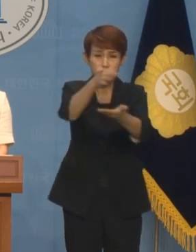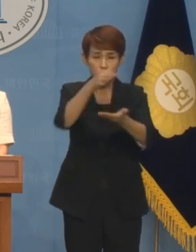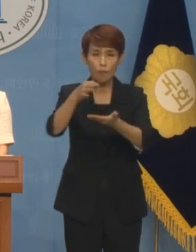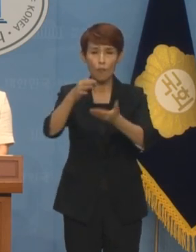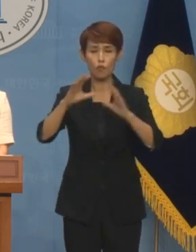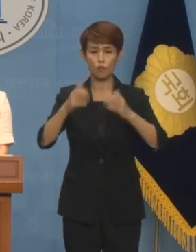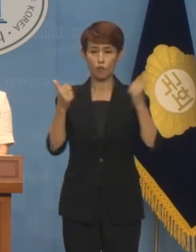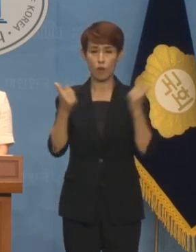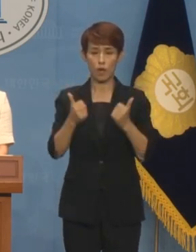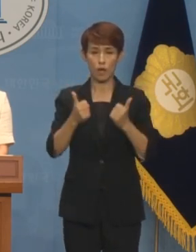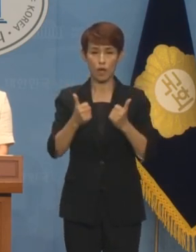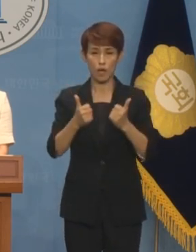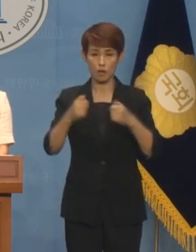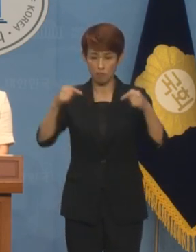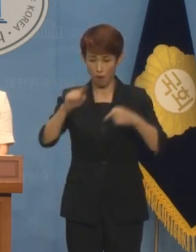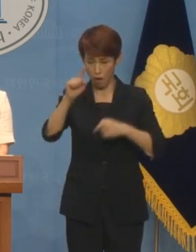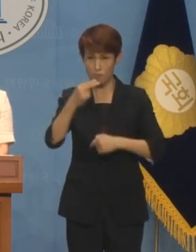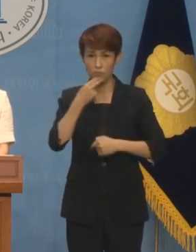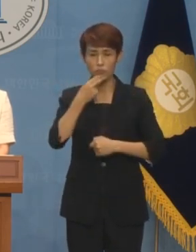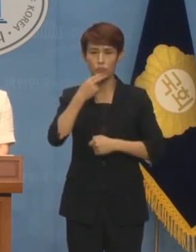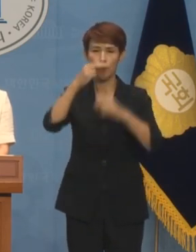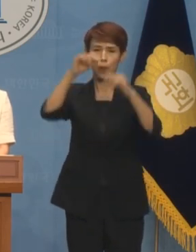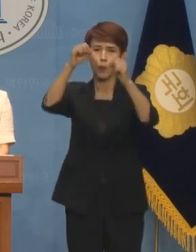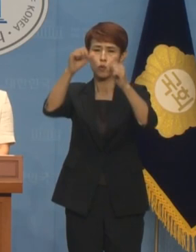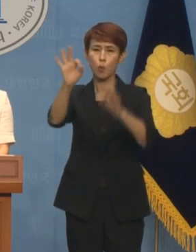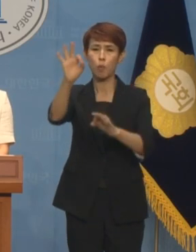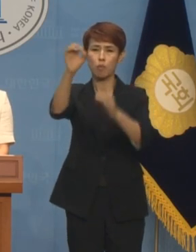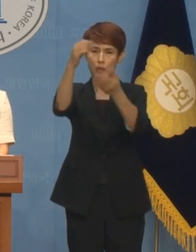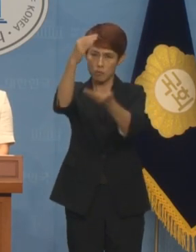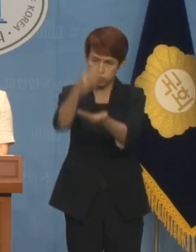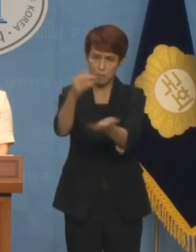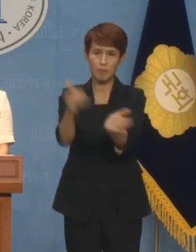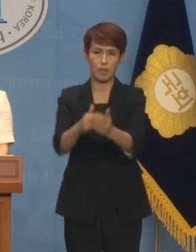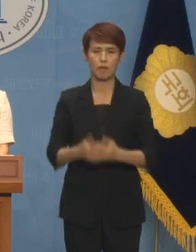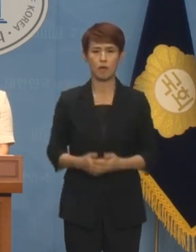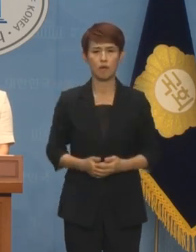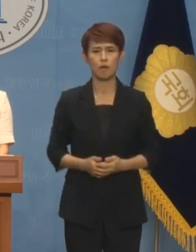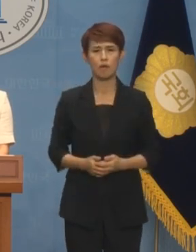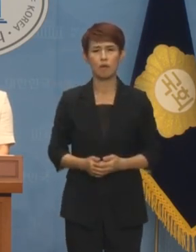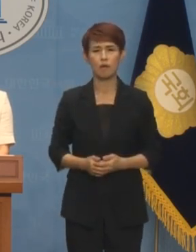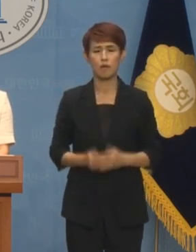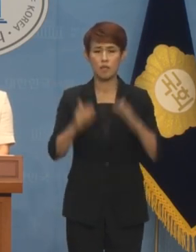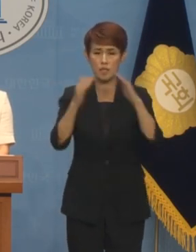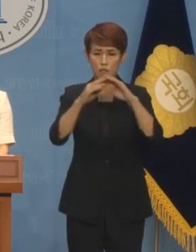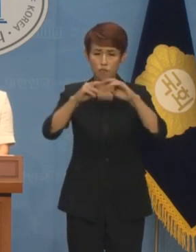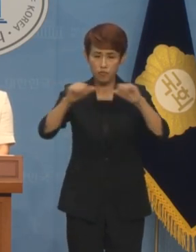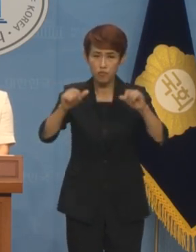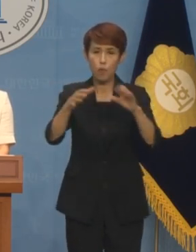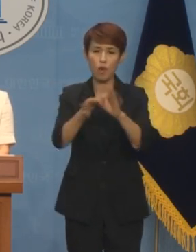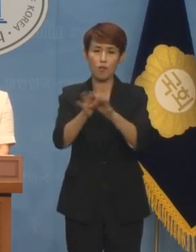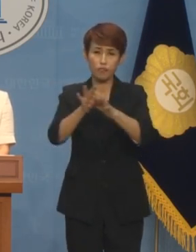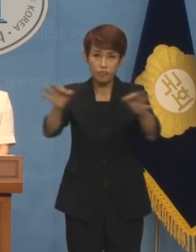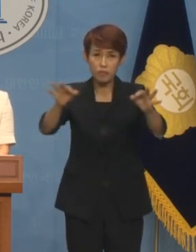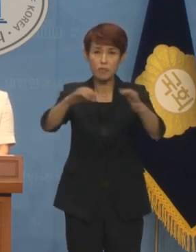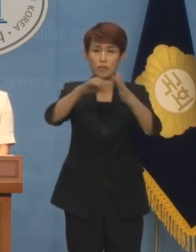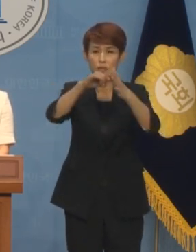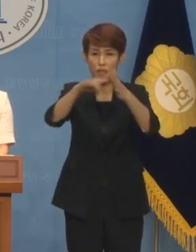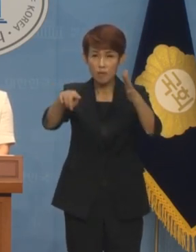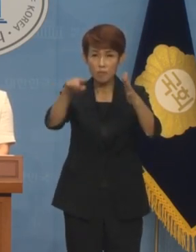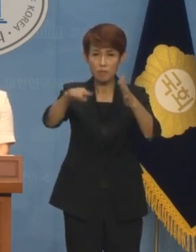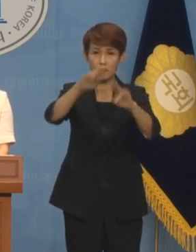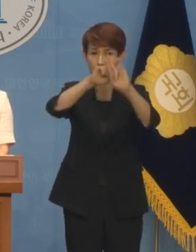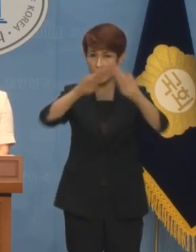없이 삭감되었습니다. 재정이 열악한 지자체에 부동산 교부세로 세수 전액이 배분되는 종부세